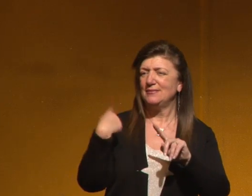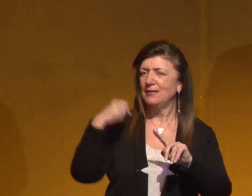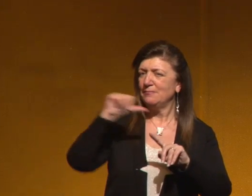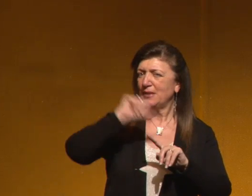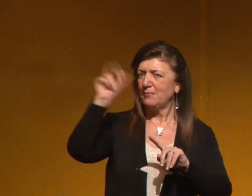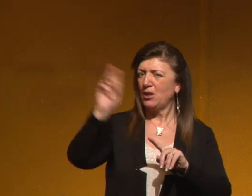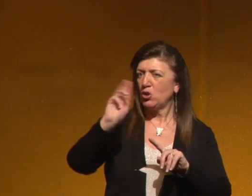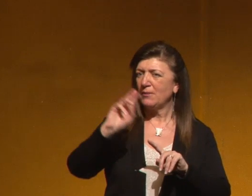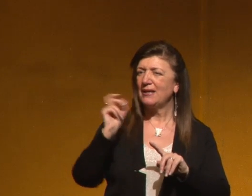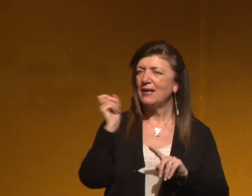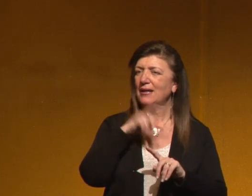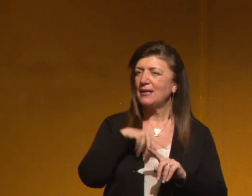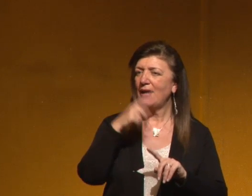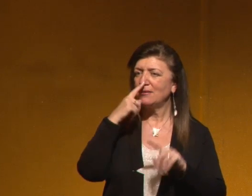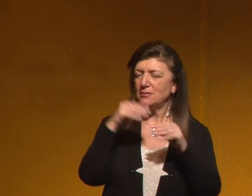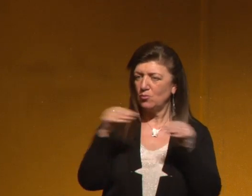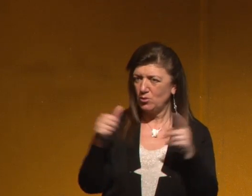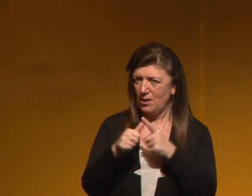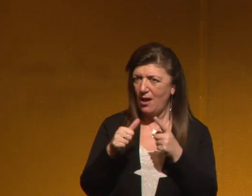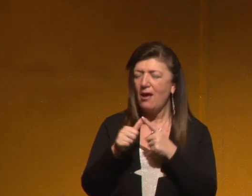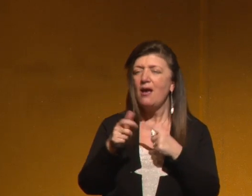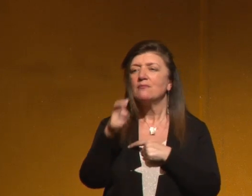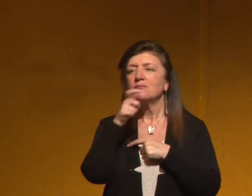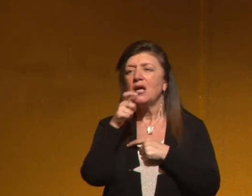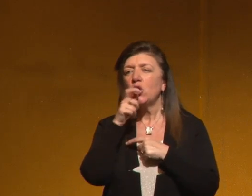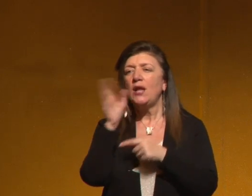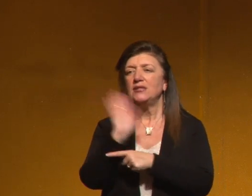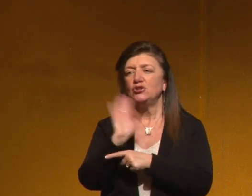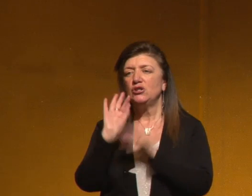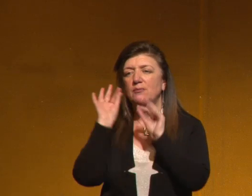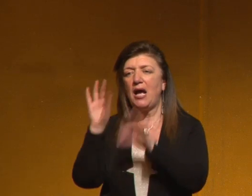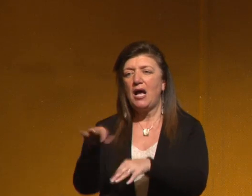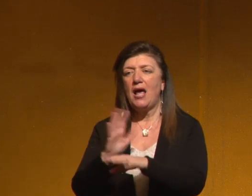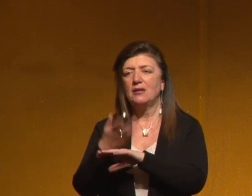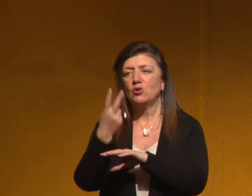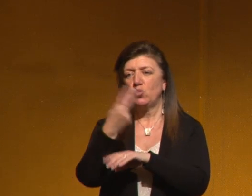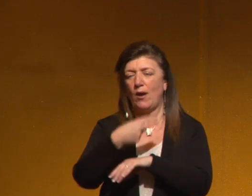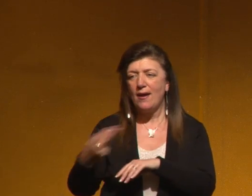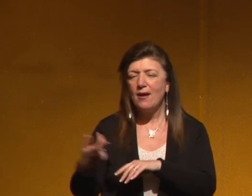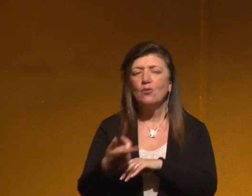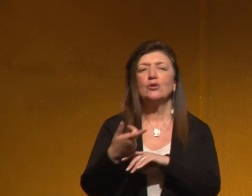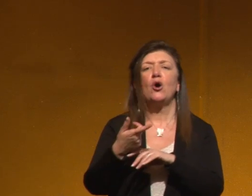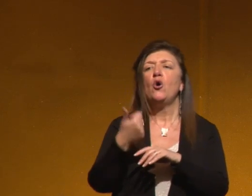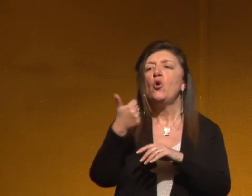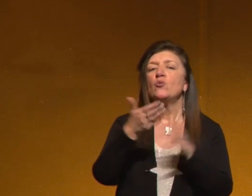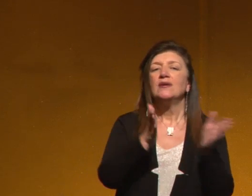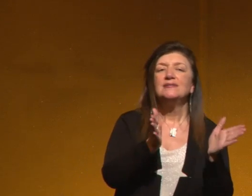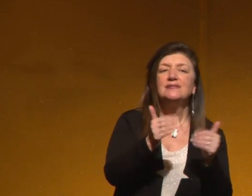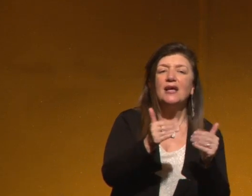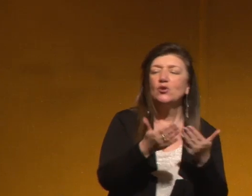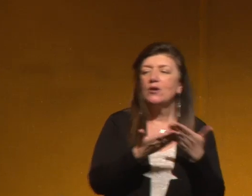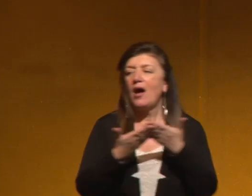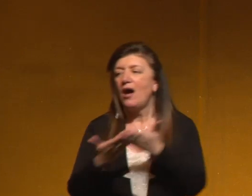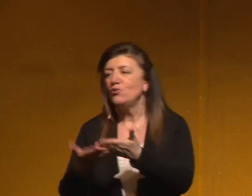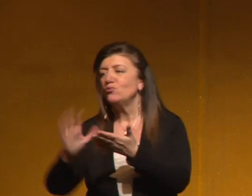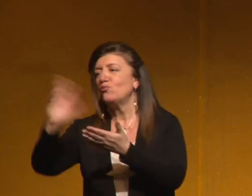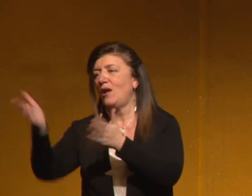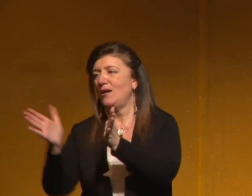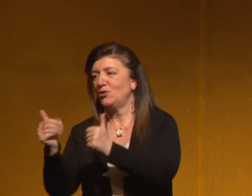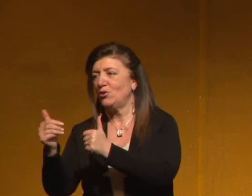gratuita nei musei al mercoledì a due euro al cinema a tutte le diverse iniziative un settore aiuta l'altro non ci deve essere competizione